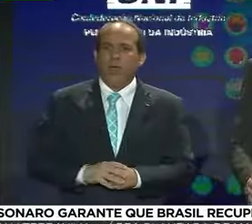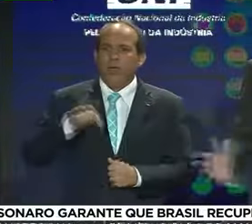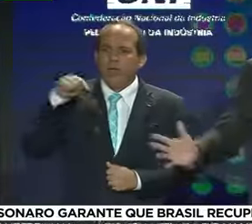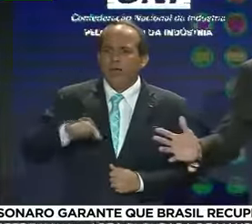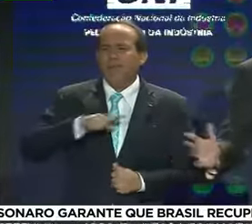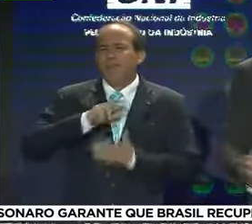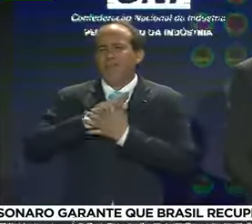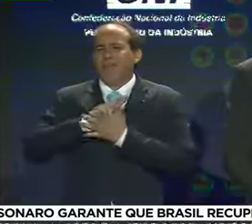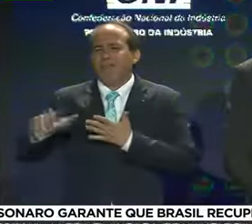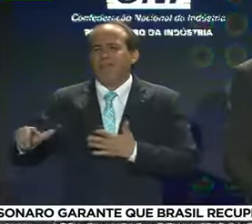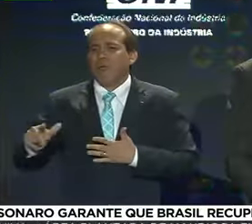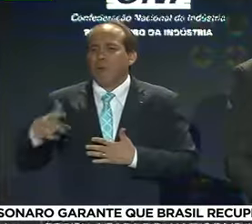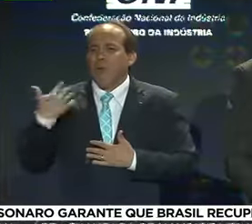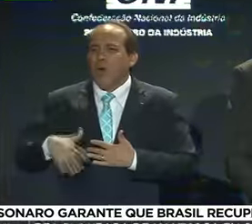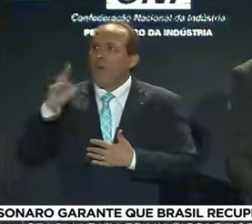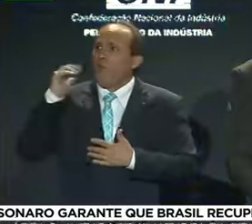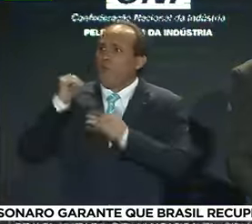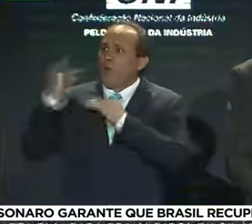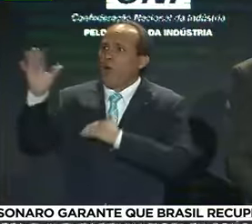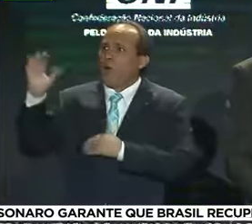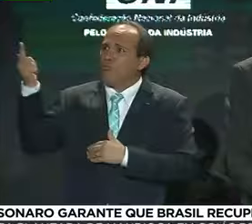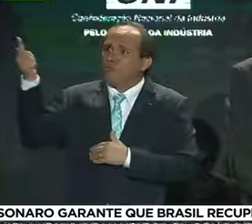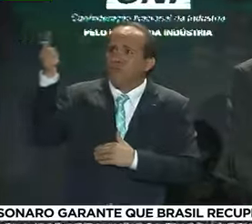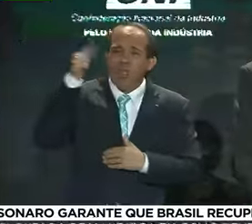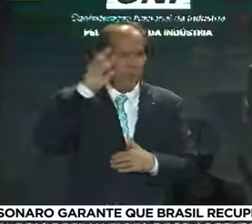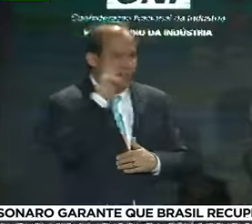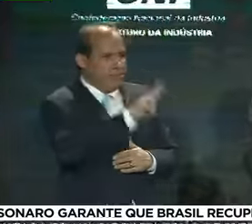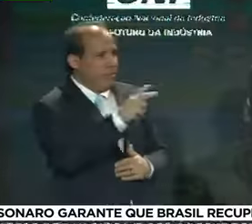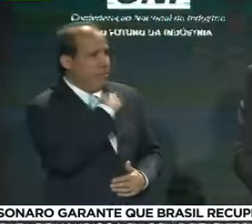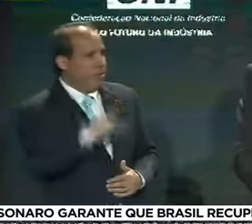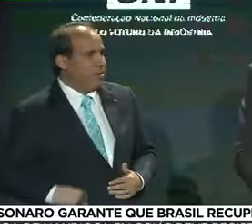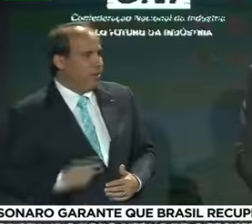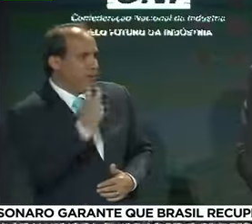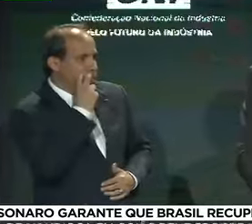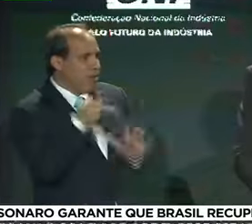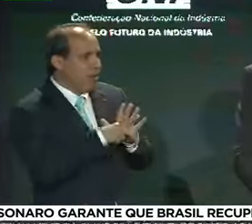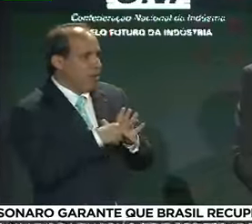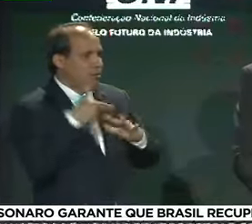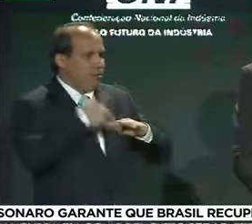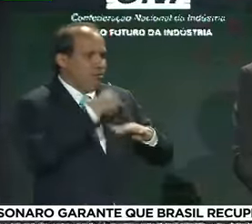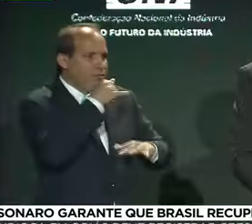temos, a gente cansa de repetir. Está aqui o ministro Bento das Minas e Energia.